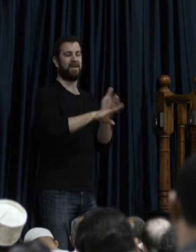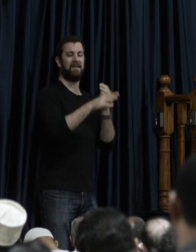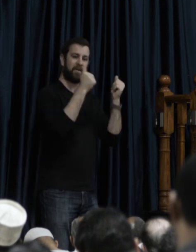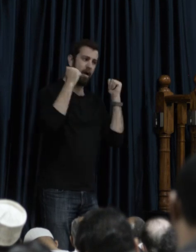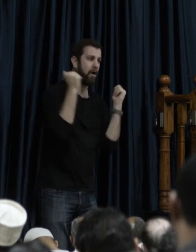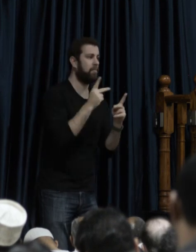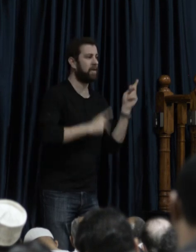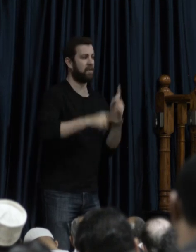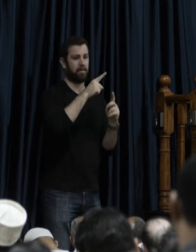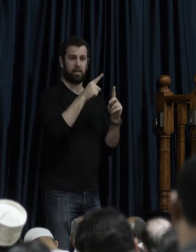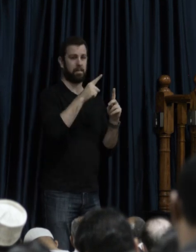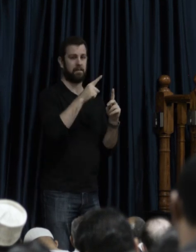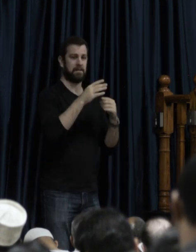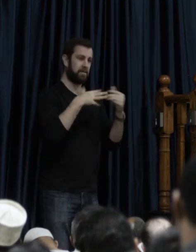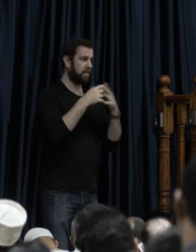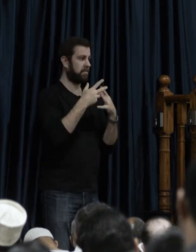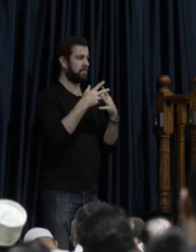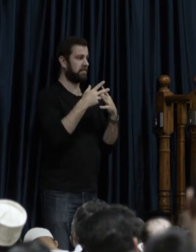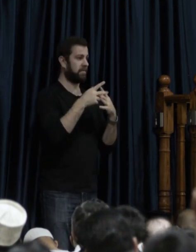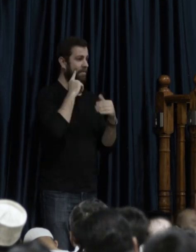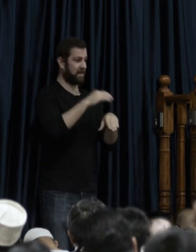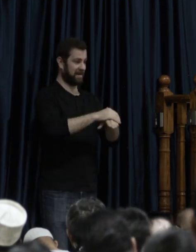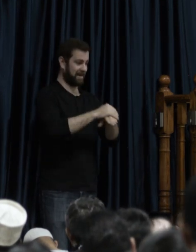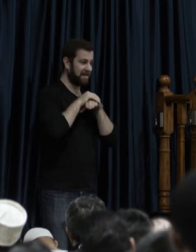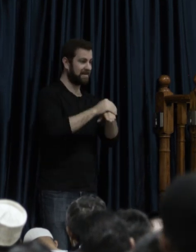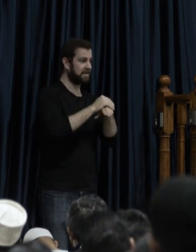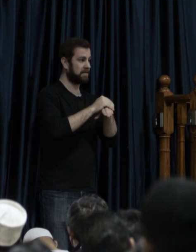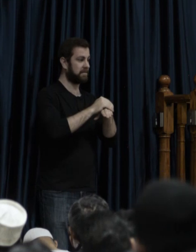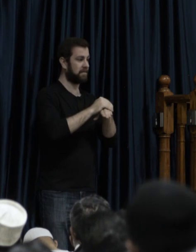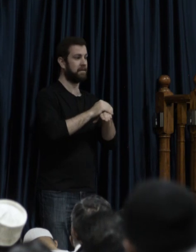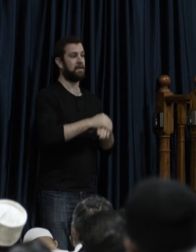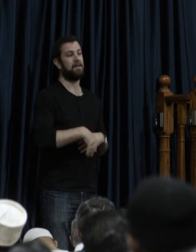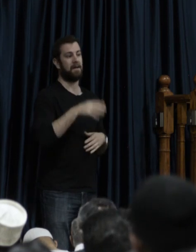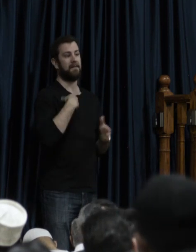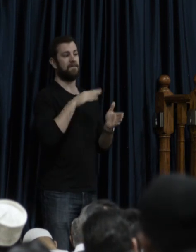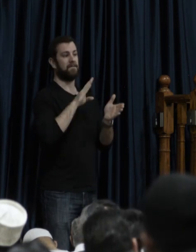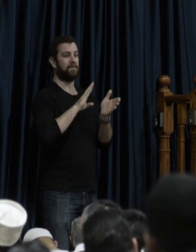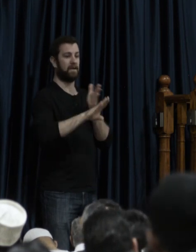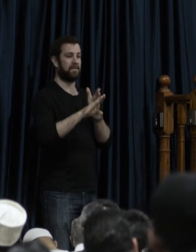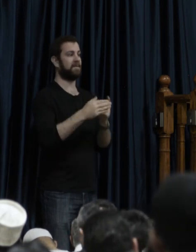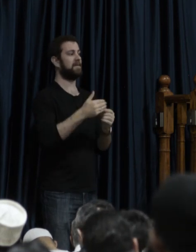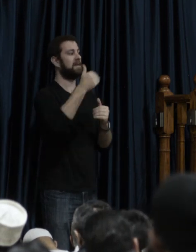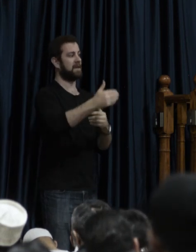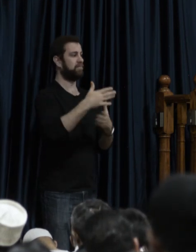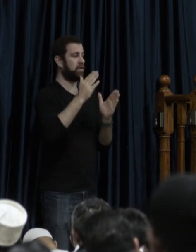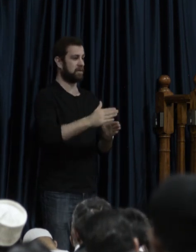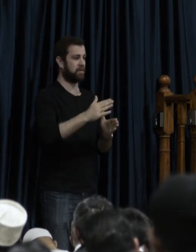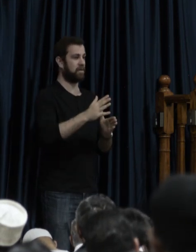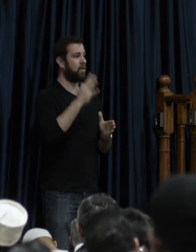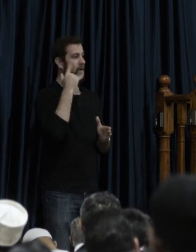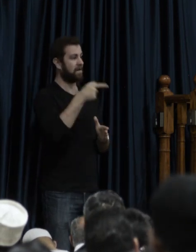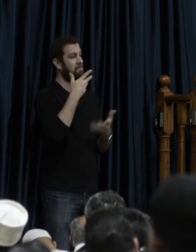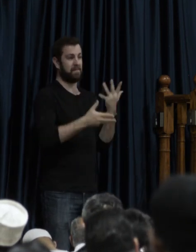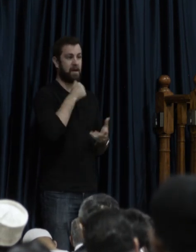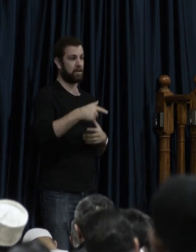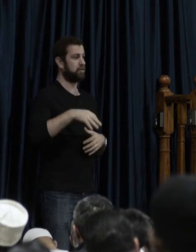and everyone. In English, the very profound quotation is, forgive the next person. He might not deserve